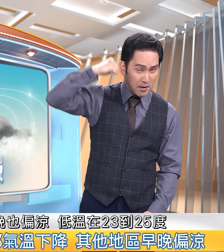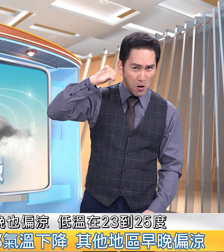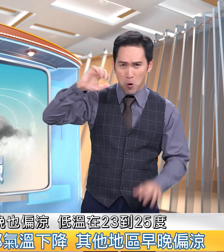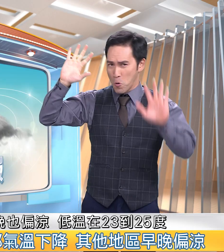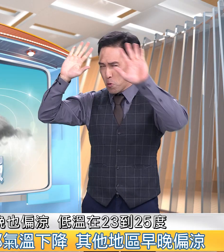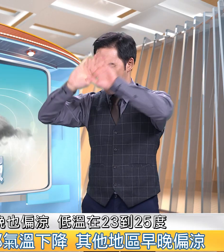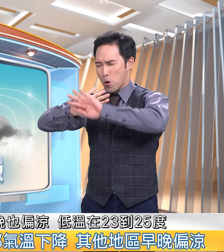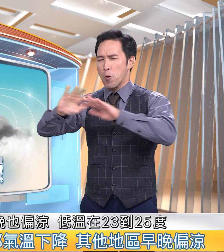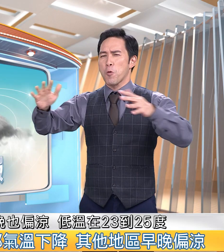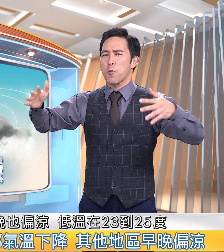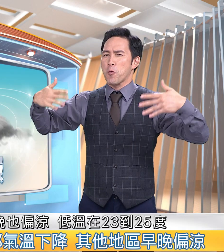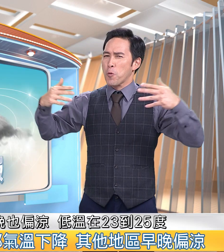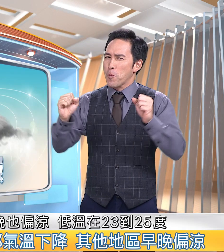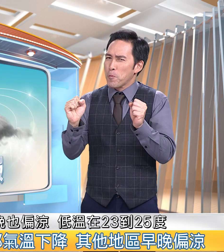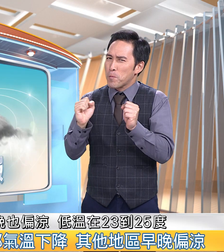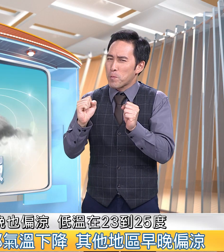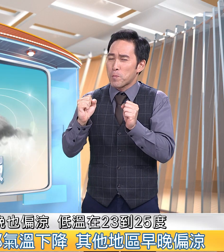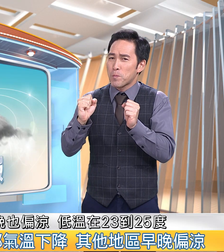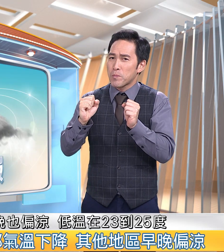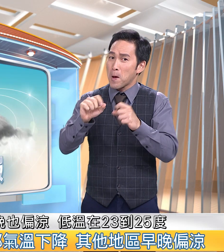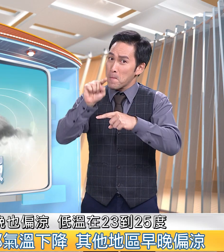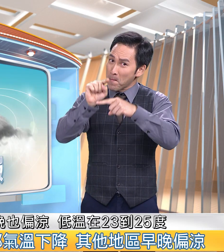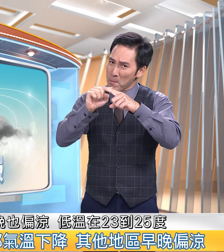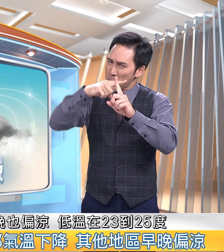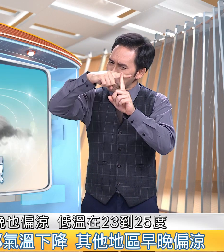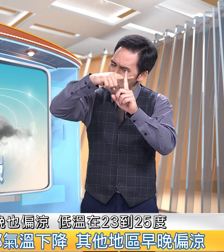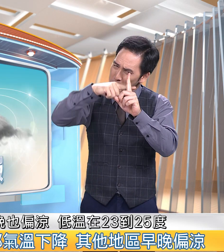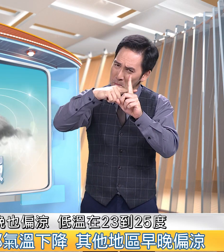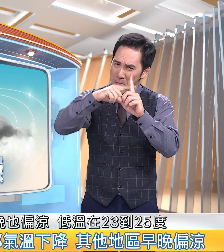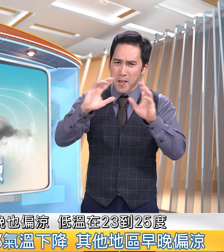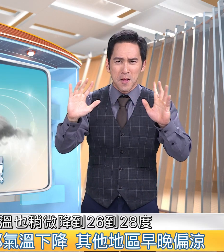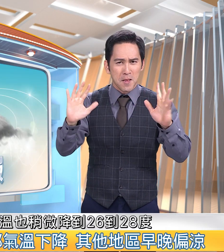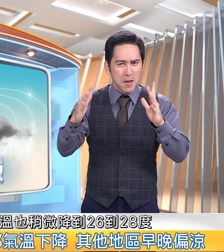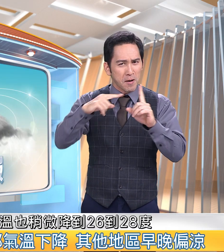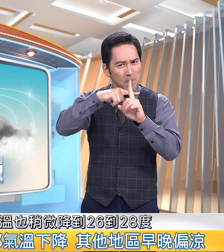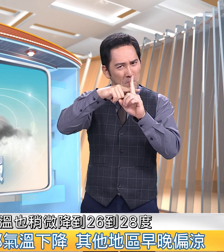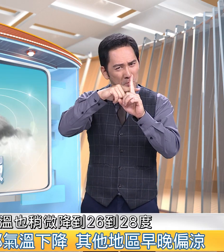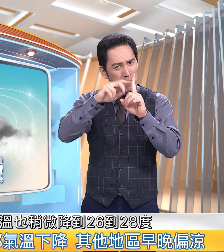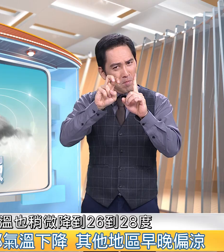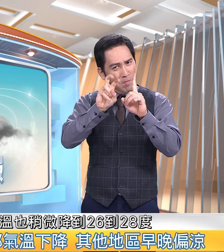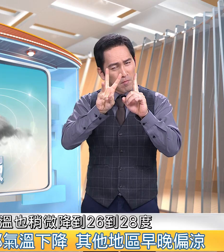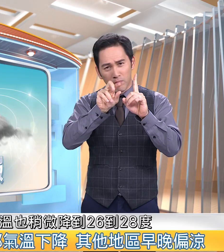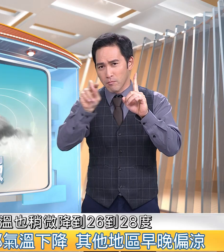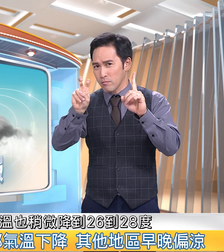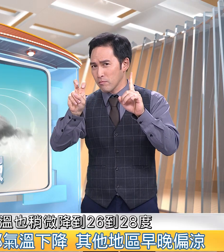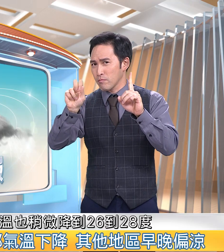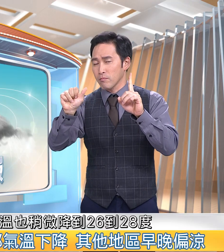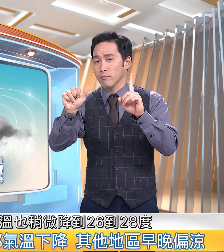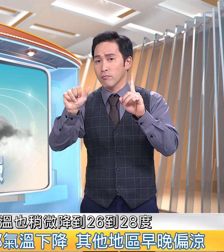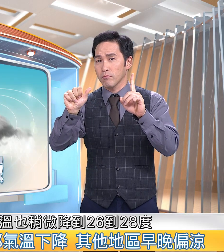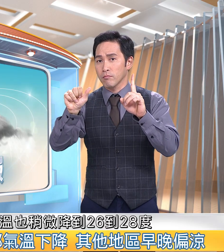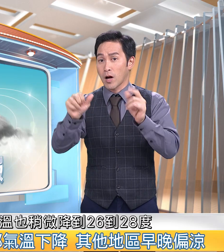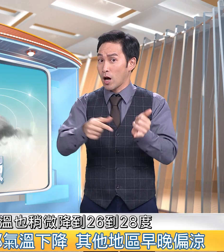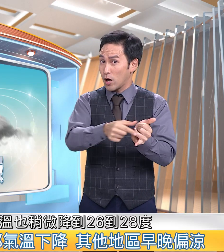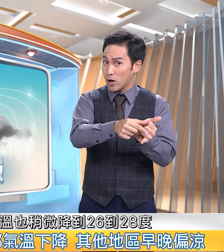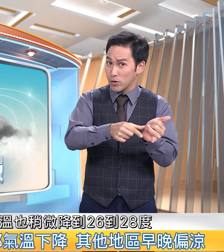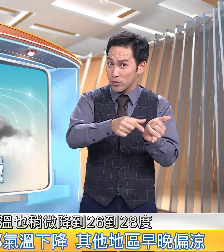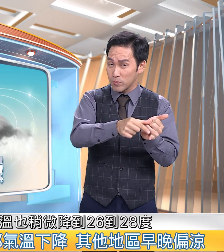温大约在23到25度。而中部和花莲高温也稍微